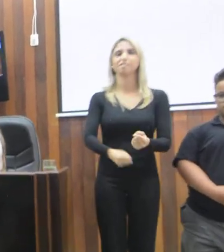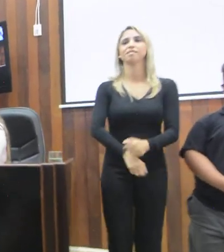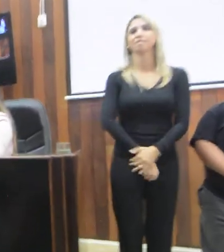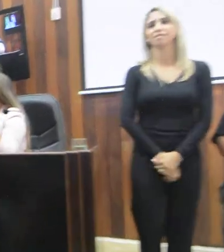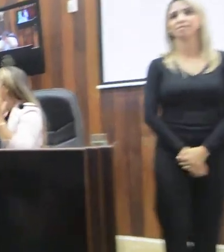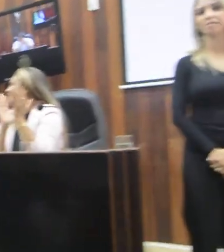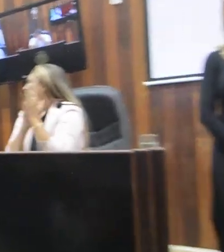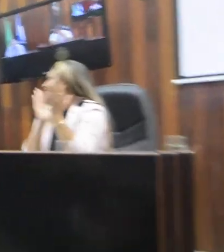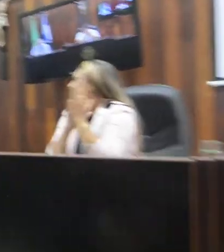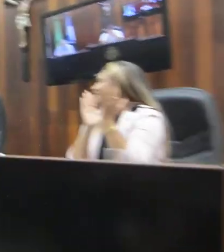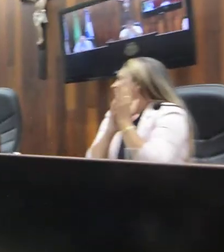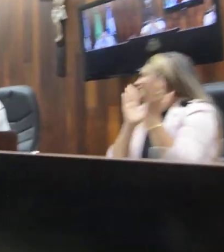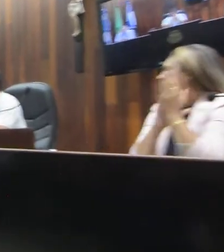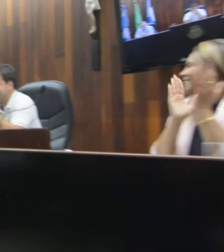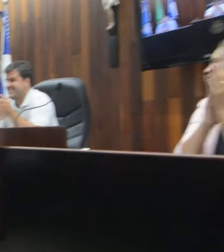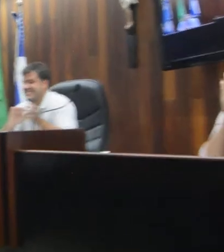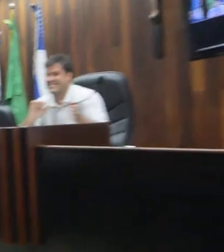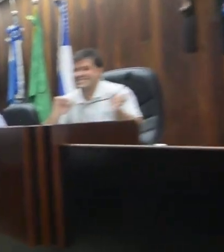Obrigado.